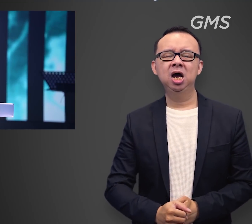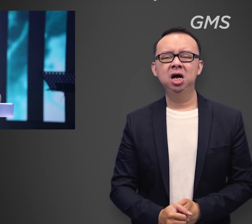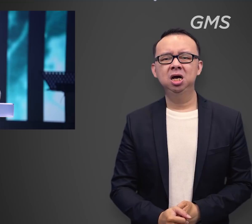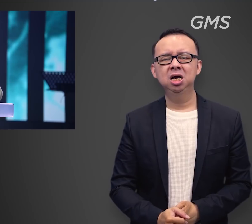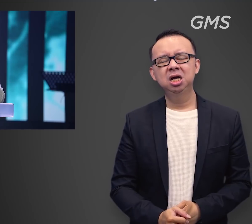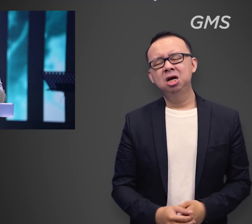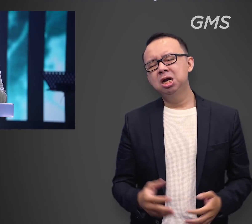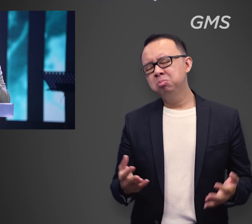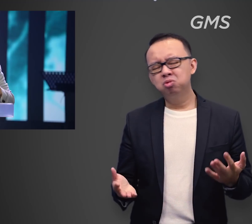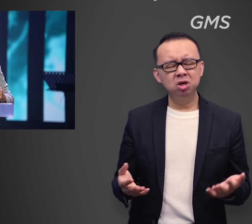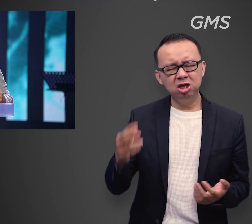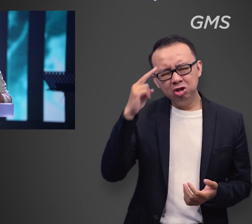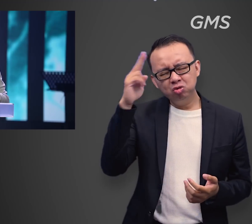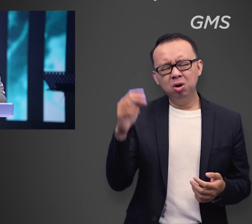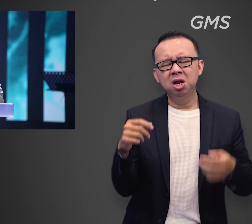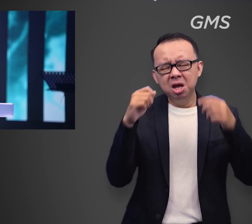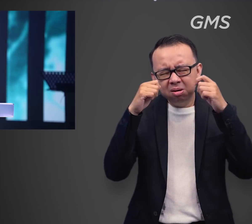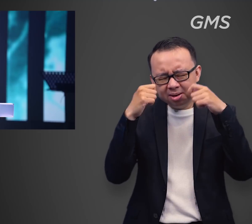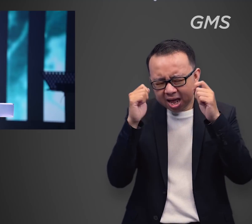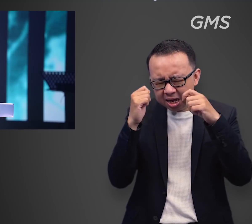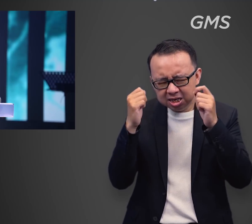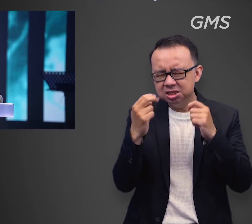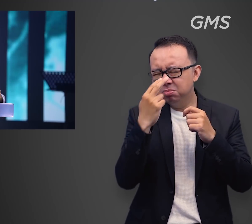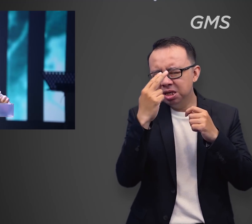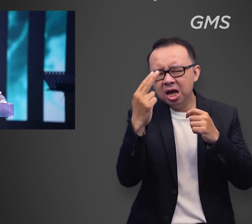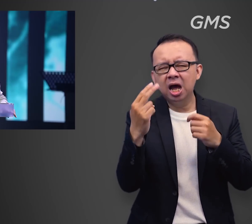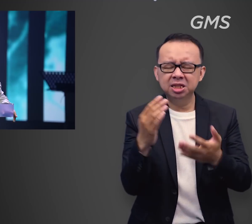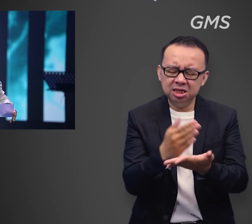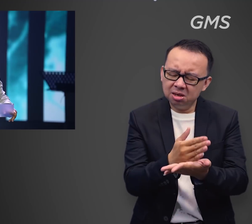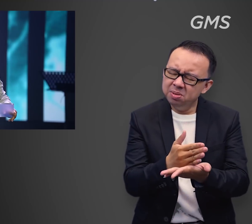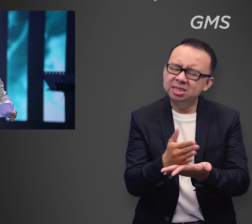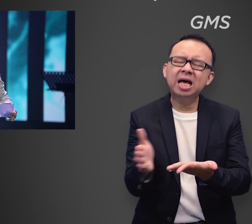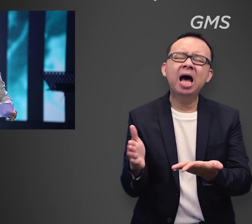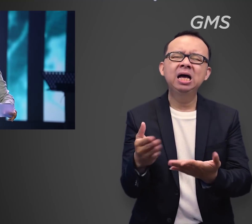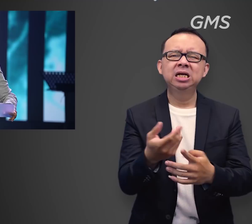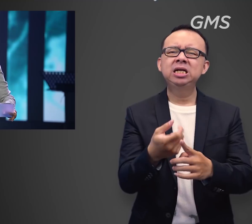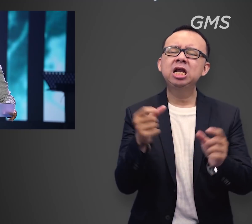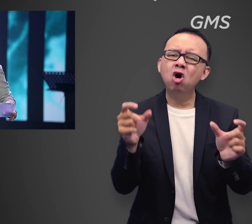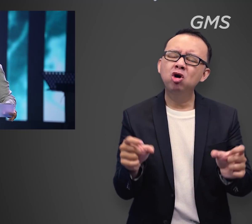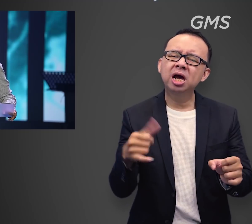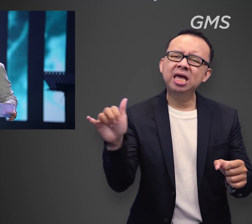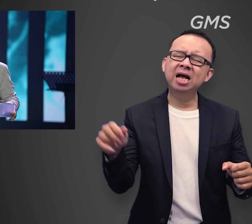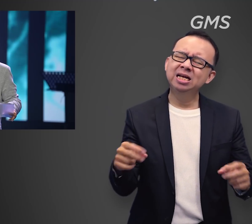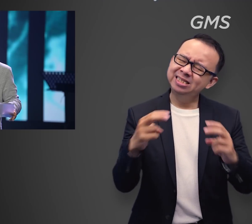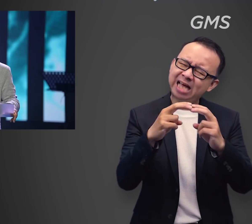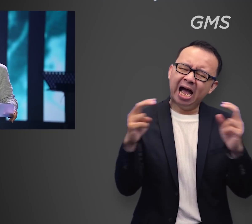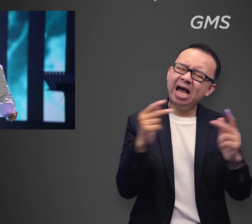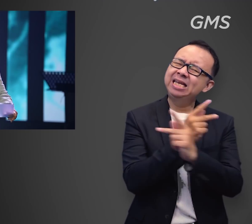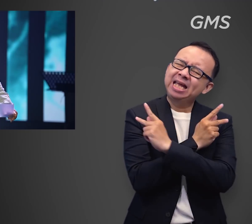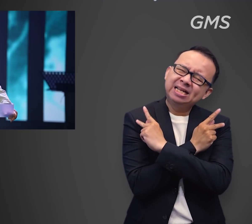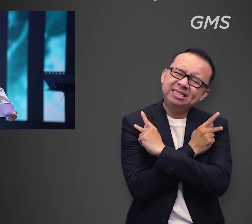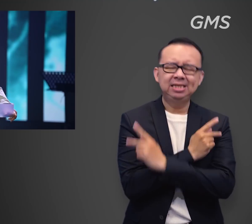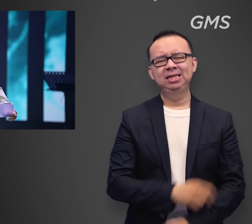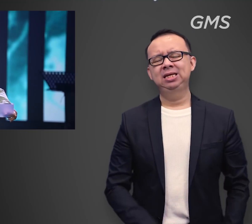hancur hatinya. Dia menangis karena melihat harus terpisah dengan orang yang sangat dikasihinya. Sama dengan kita hari